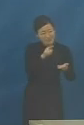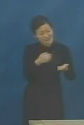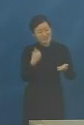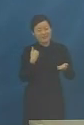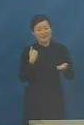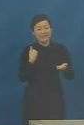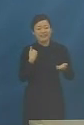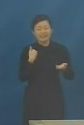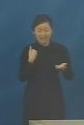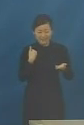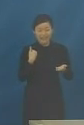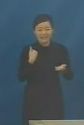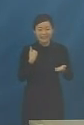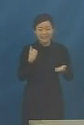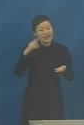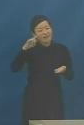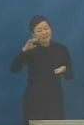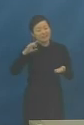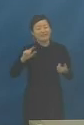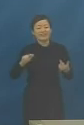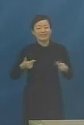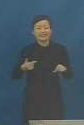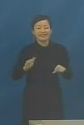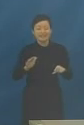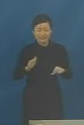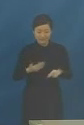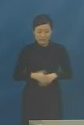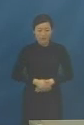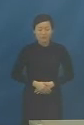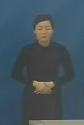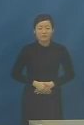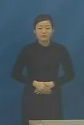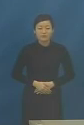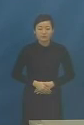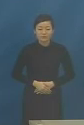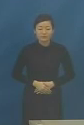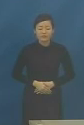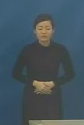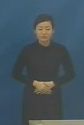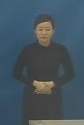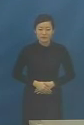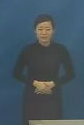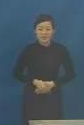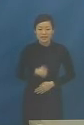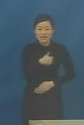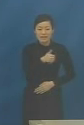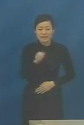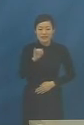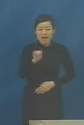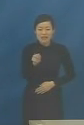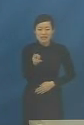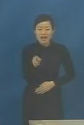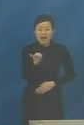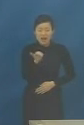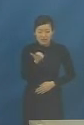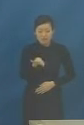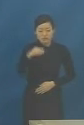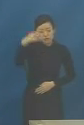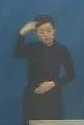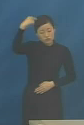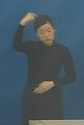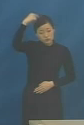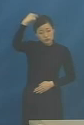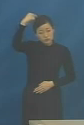わけではなくてその dna とあの当該交通第8頭蓋骨という我々呼んでいるものなんですがそれを元に作っ